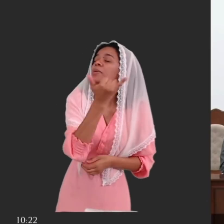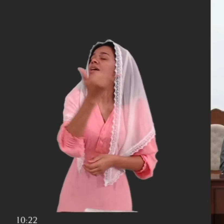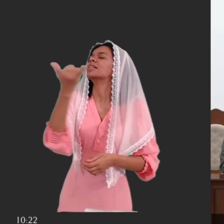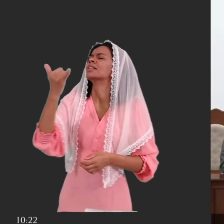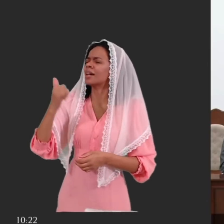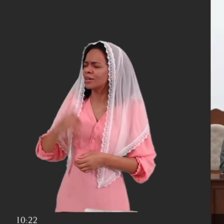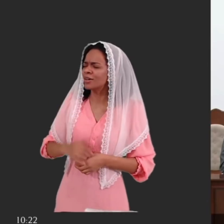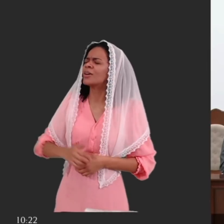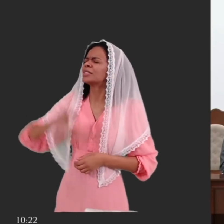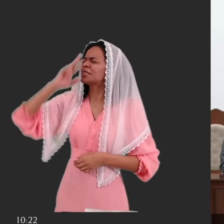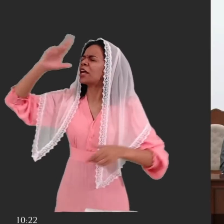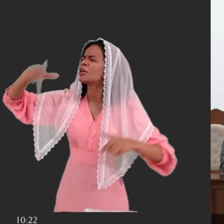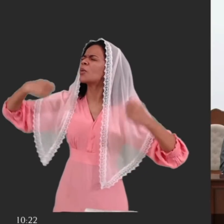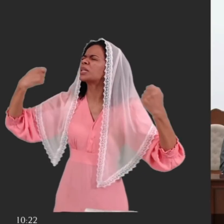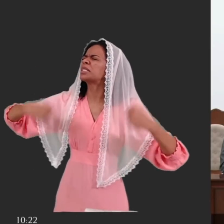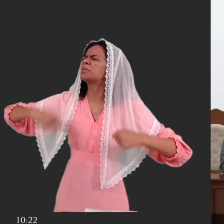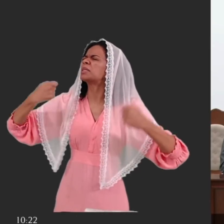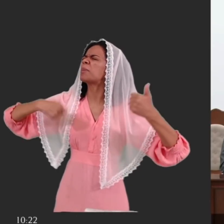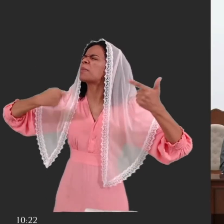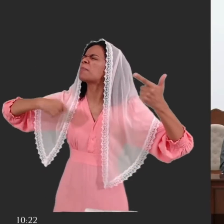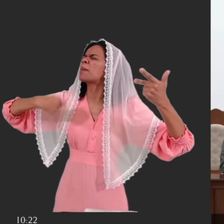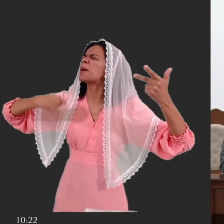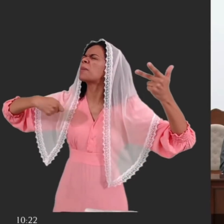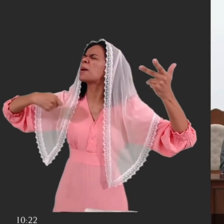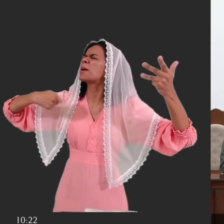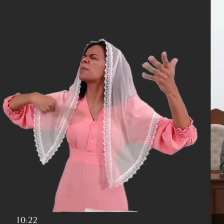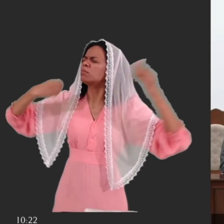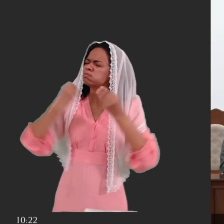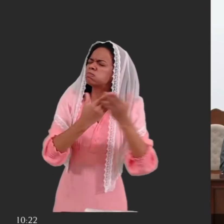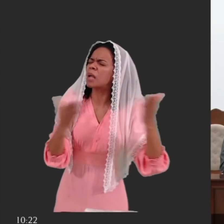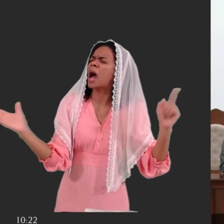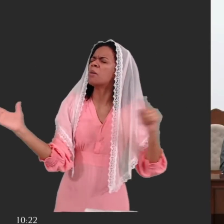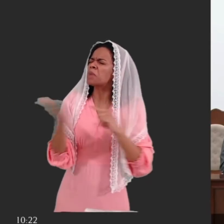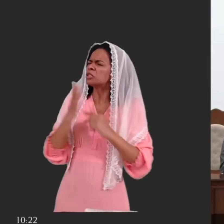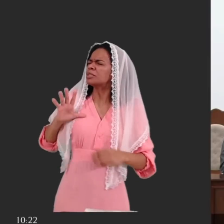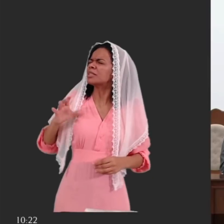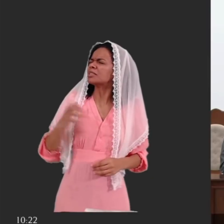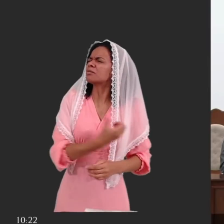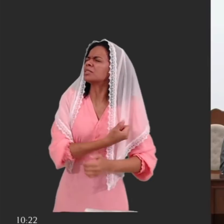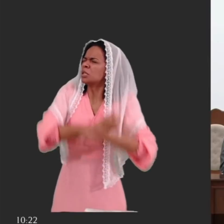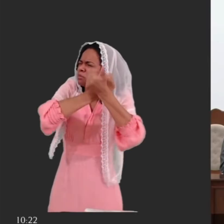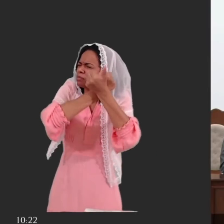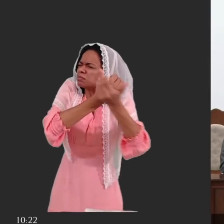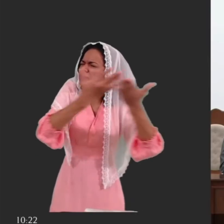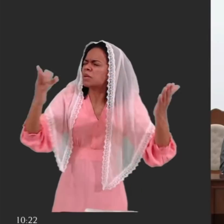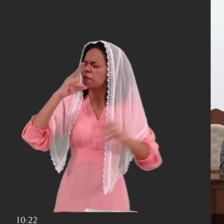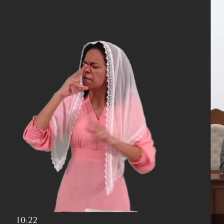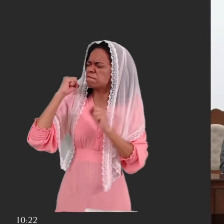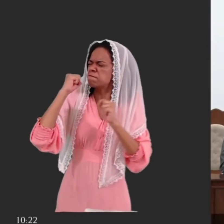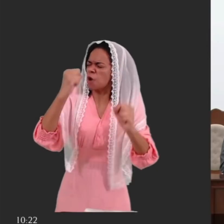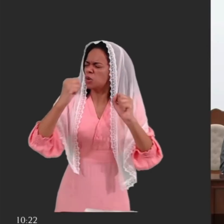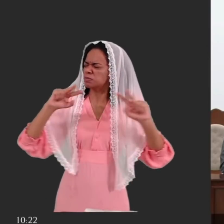Senhor, aquilo que é necessário para a nossa salvação. Derrama e fortalece-nos no